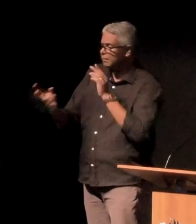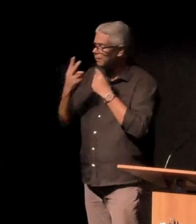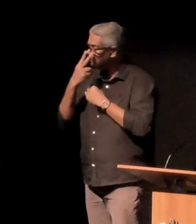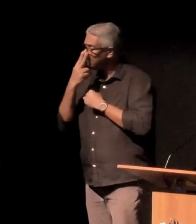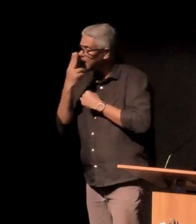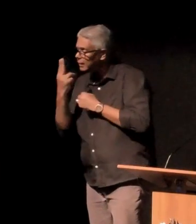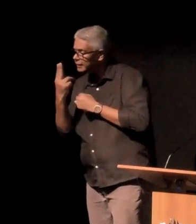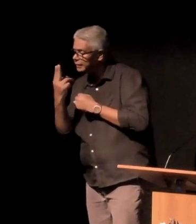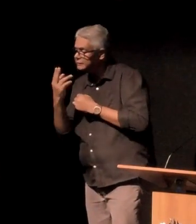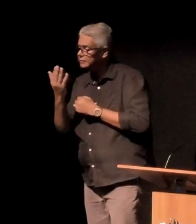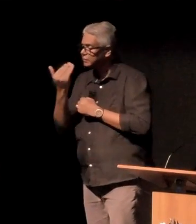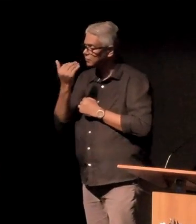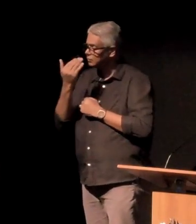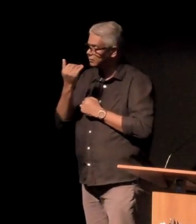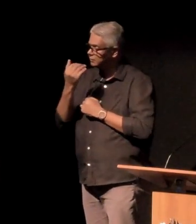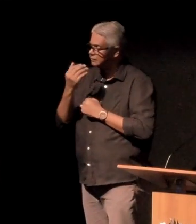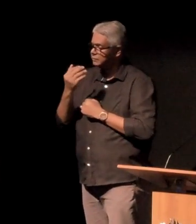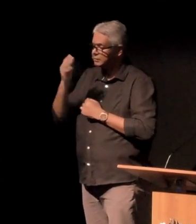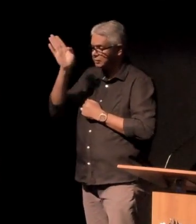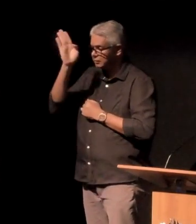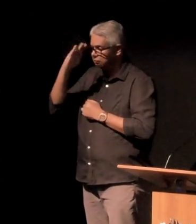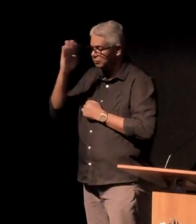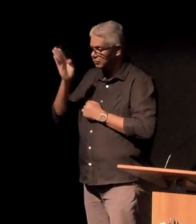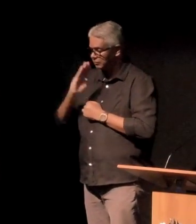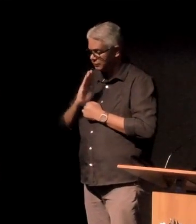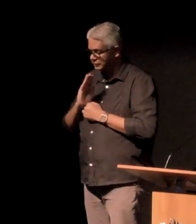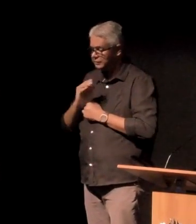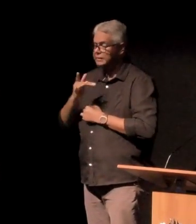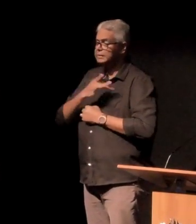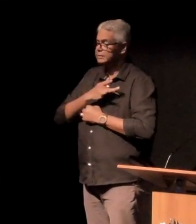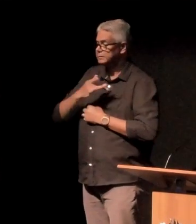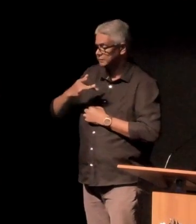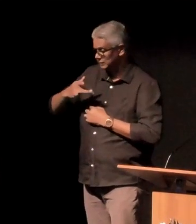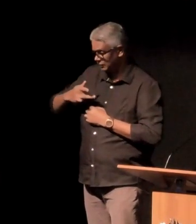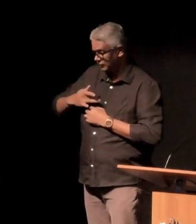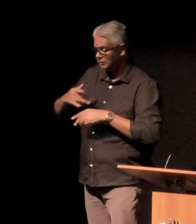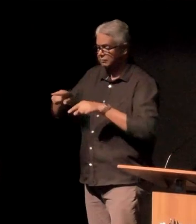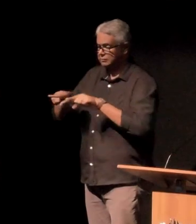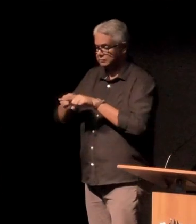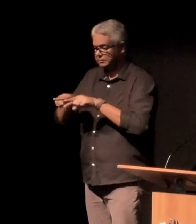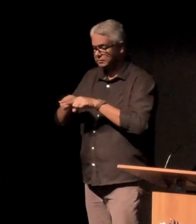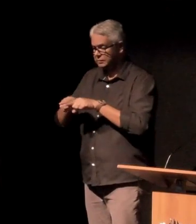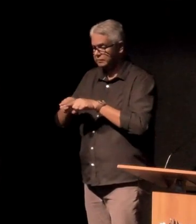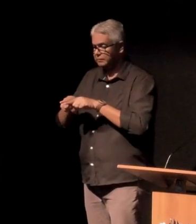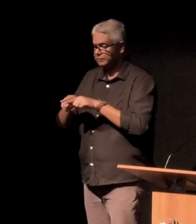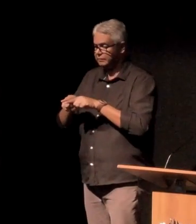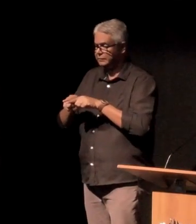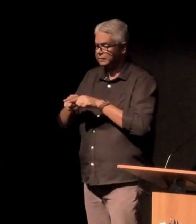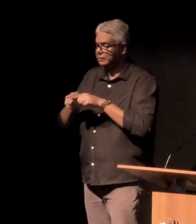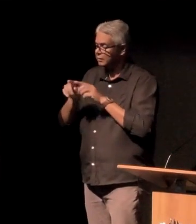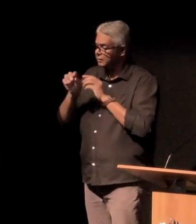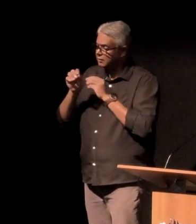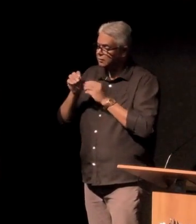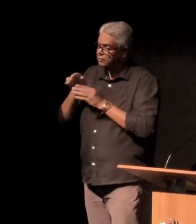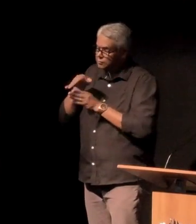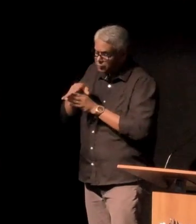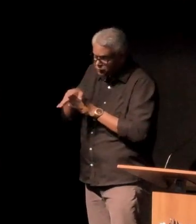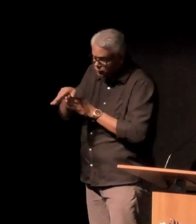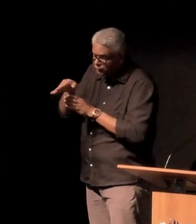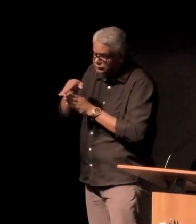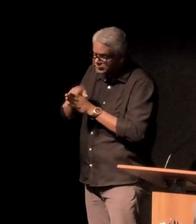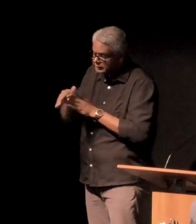com alimento com os parâmetros de alimentação saudável né Então as recomendações do guia alimentar né Elas